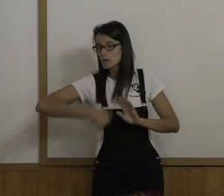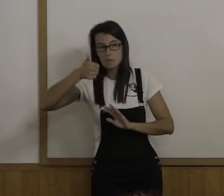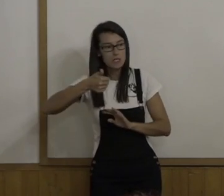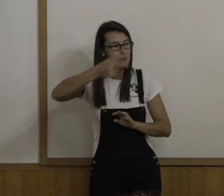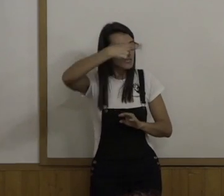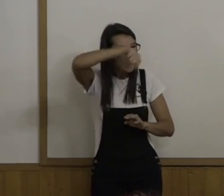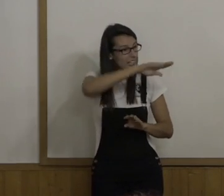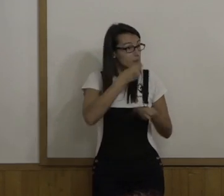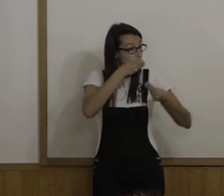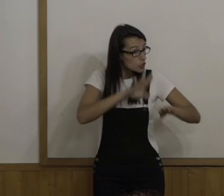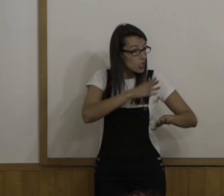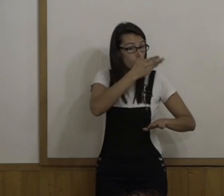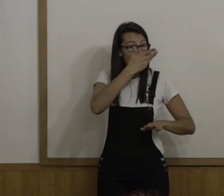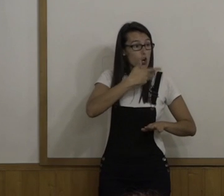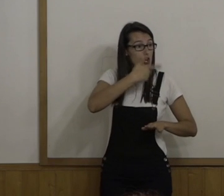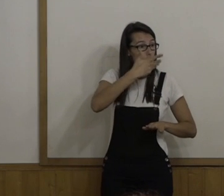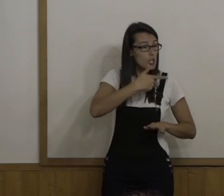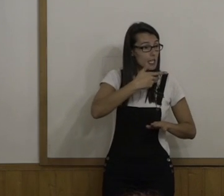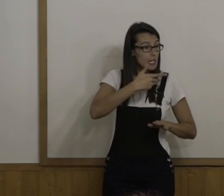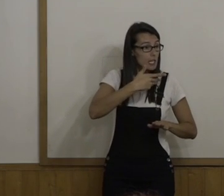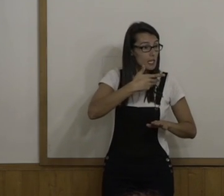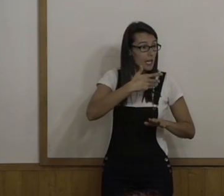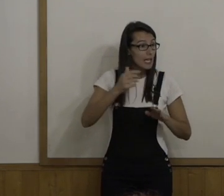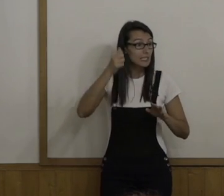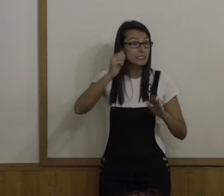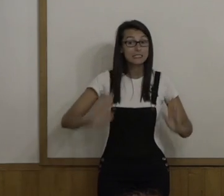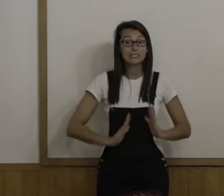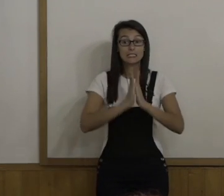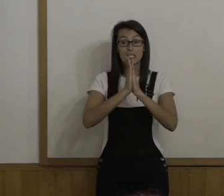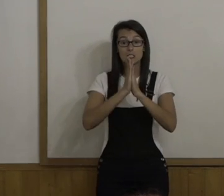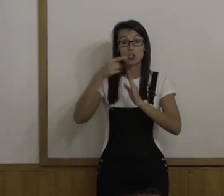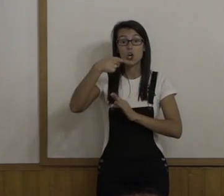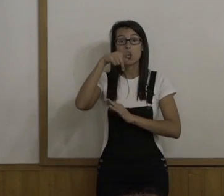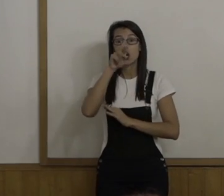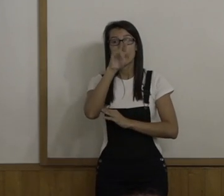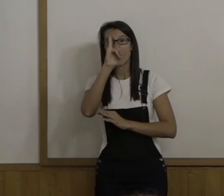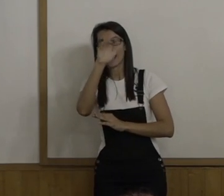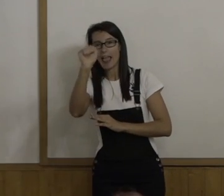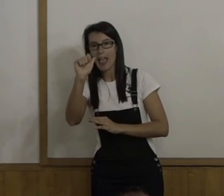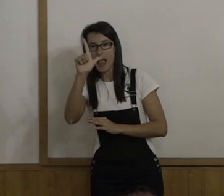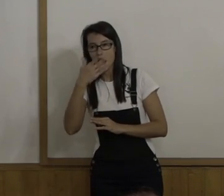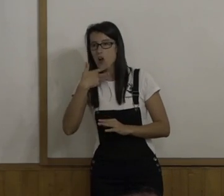poco la historia del famoso Santo Grial que hay aquí, pues lo voy a contar yo,